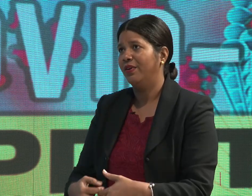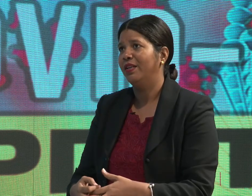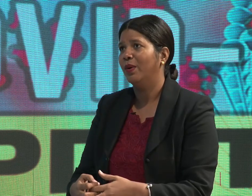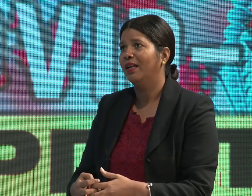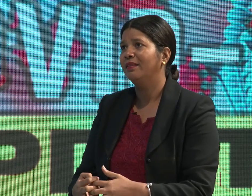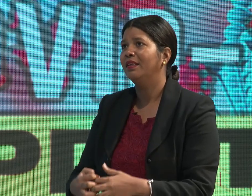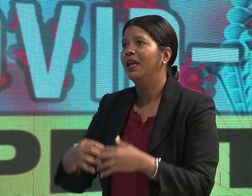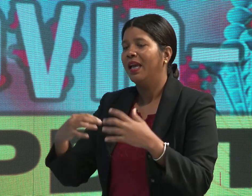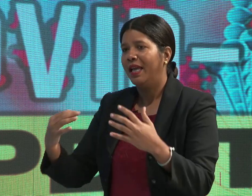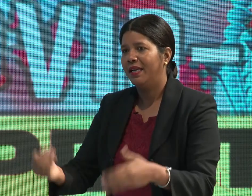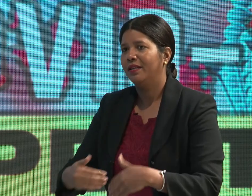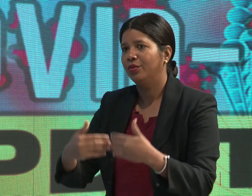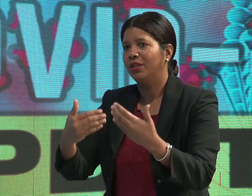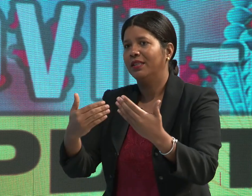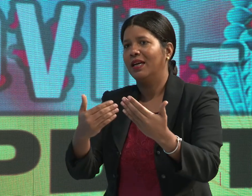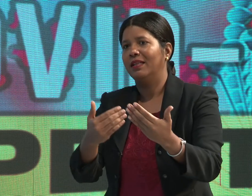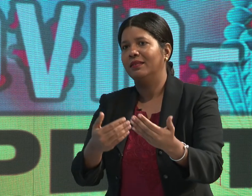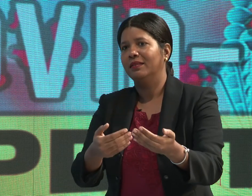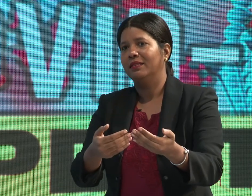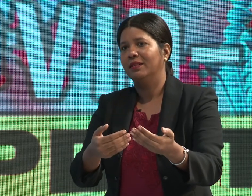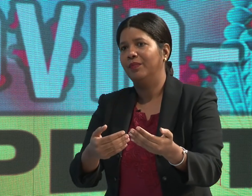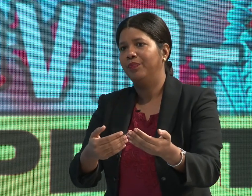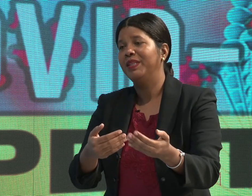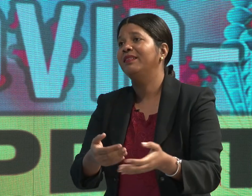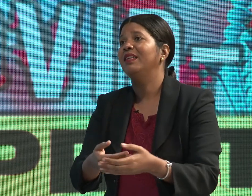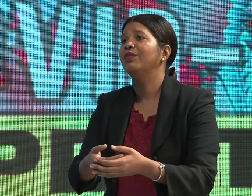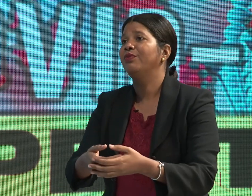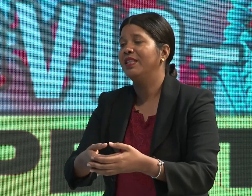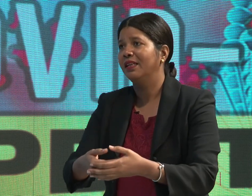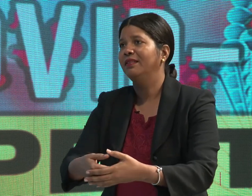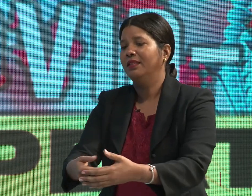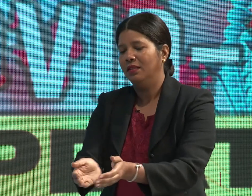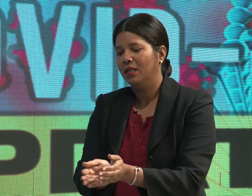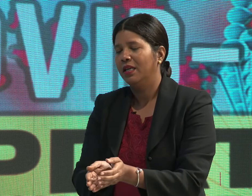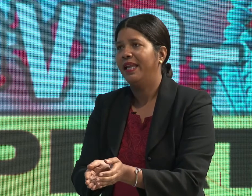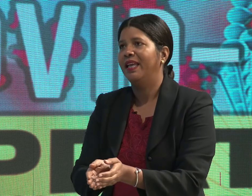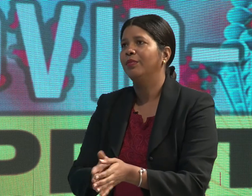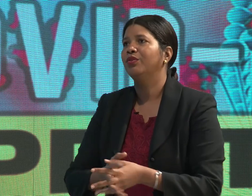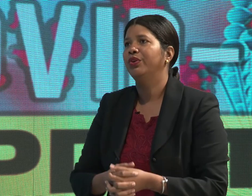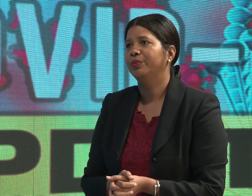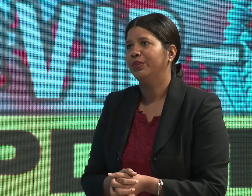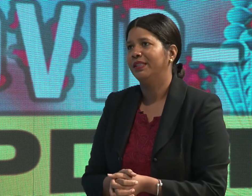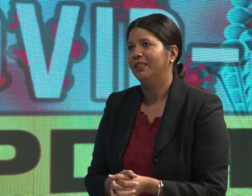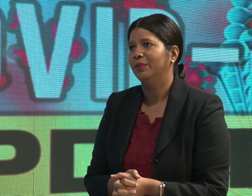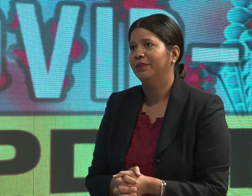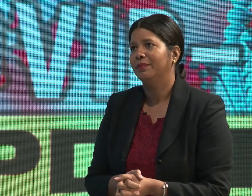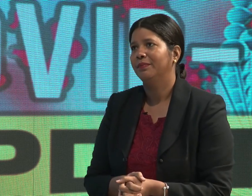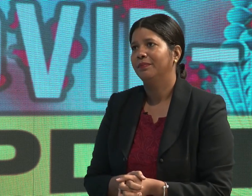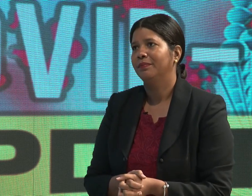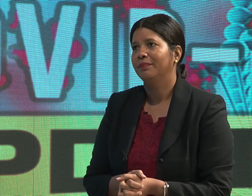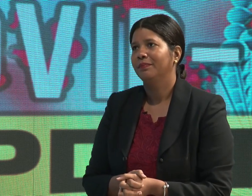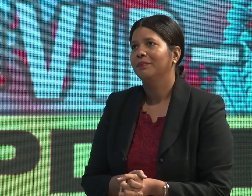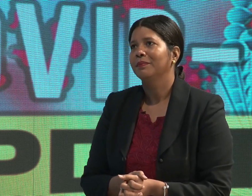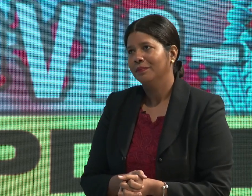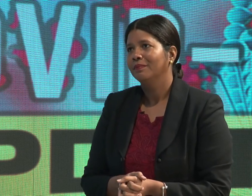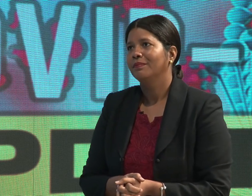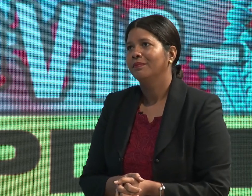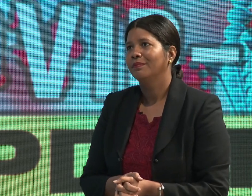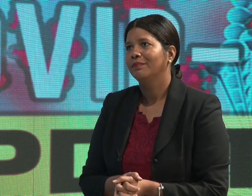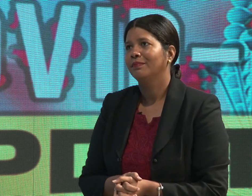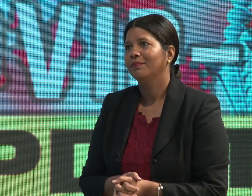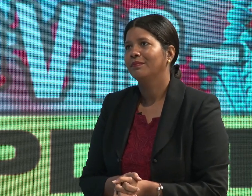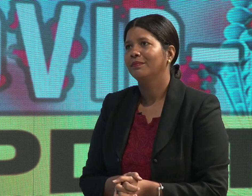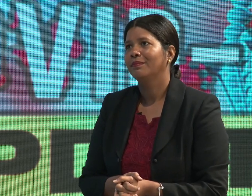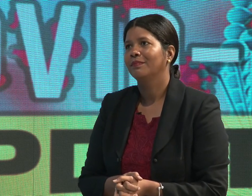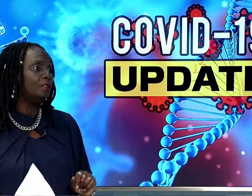onze evaluatie. En natuurlijk gaat het ministerie van Financiën een eind besluit moeten nemen. Want hoe gek het ook klinkt, sommige